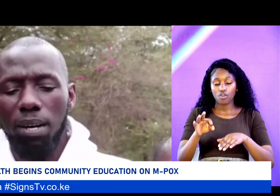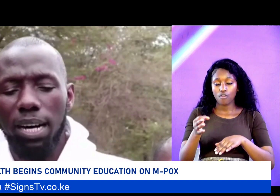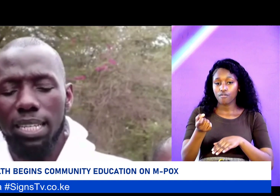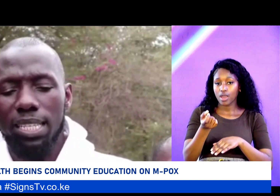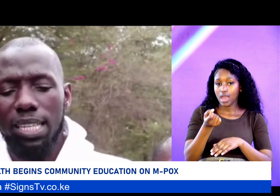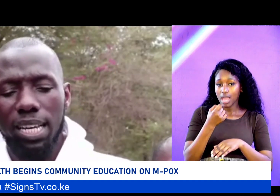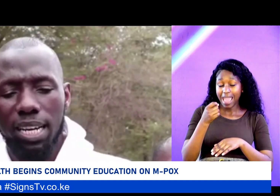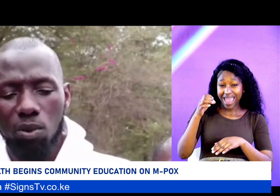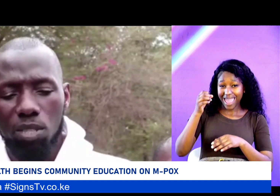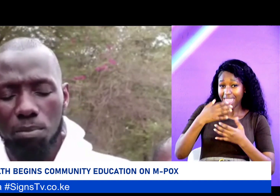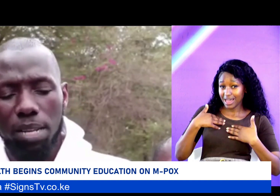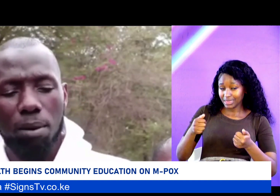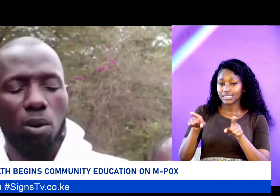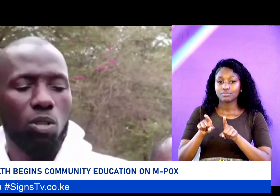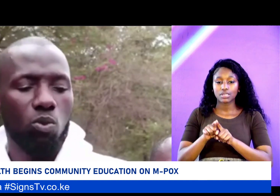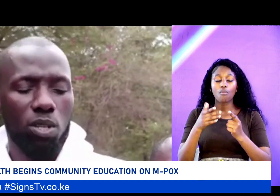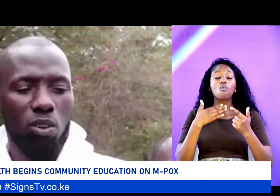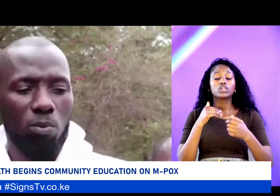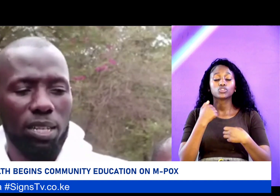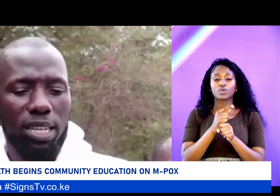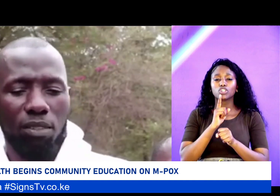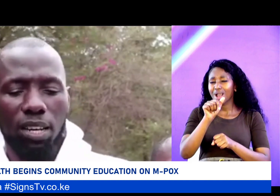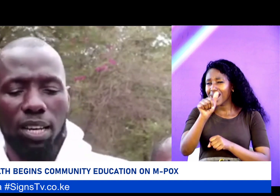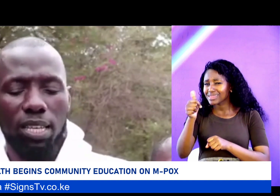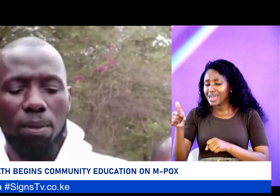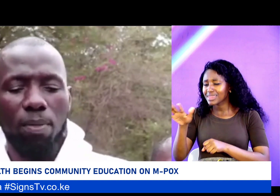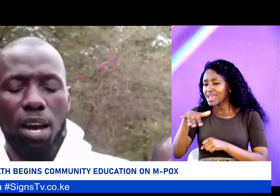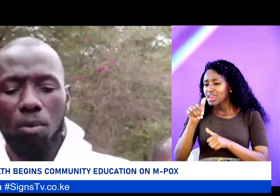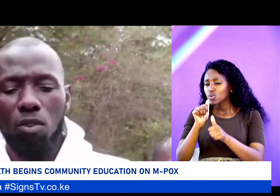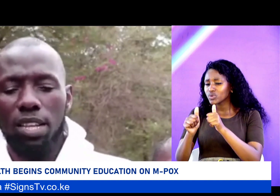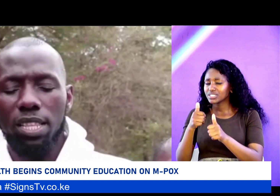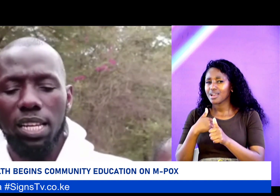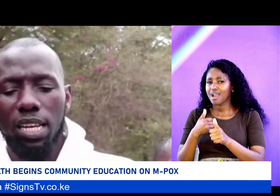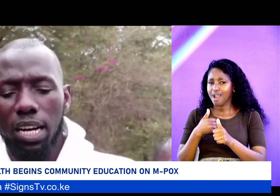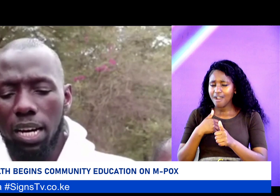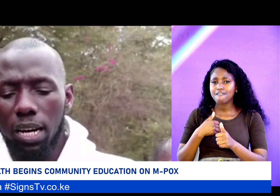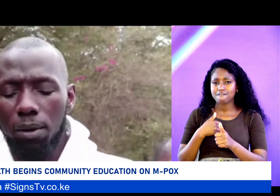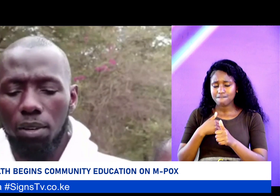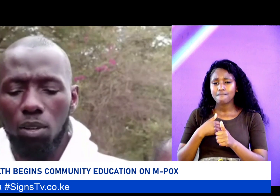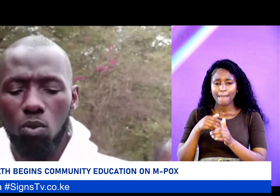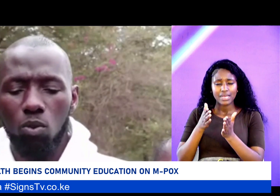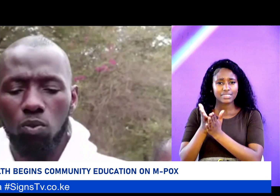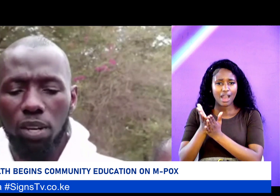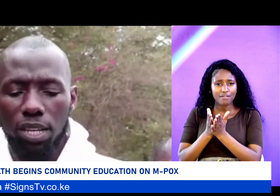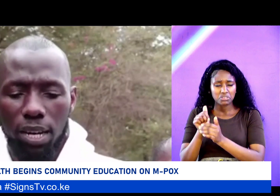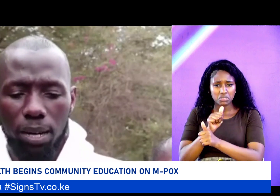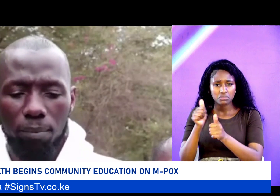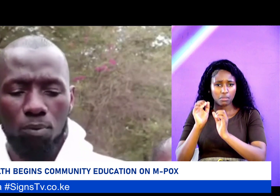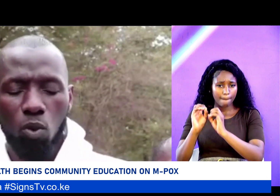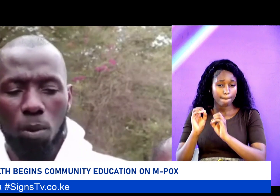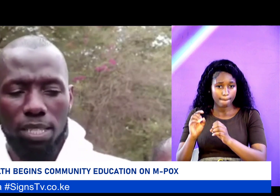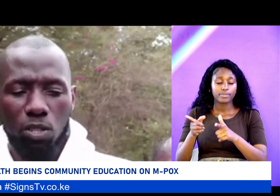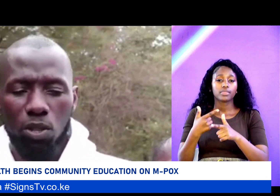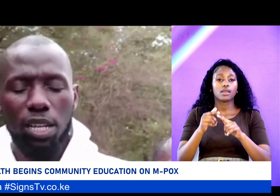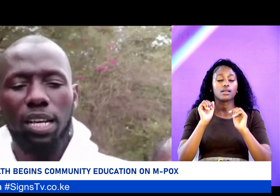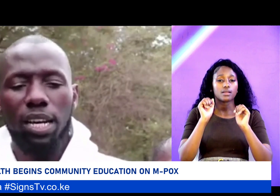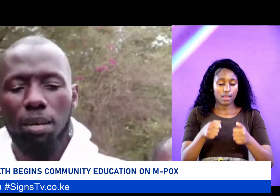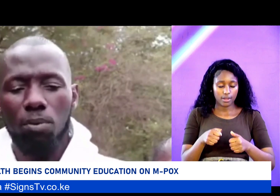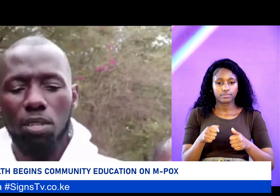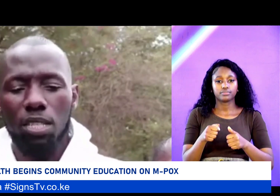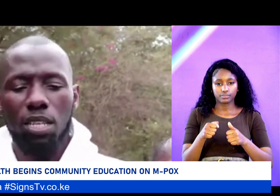tuweze kuhakikisha ya kwamba hata zile kaunti 2 ambao hatukuweza kupata hifadhi ama ufadhili ya